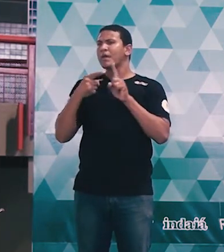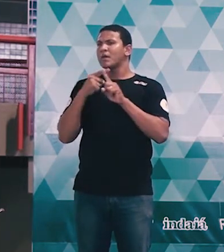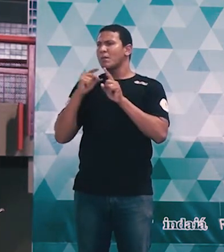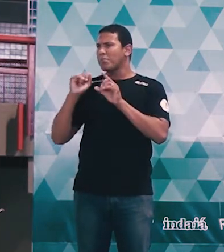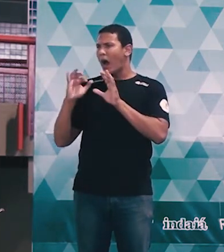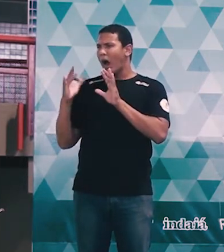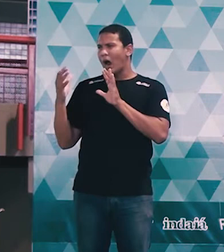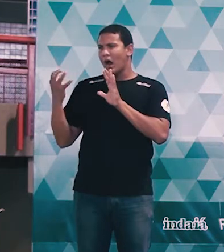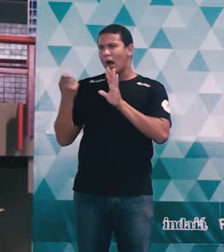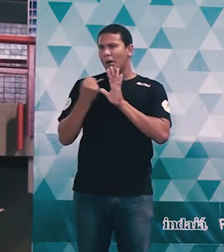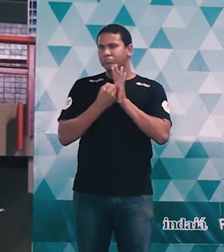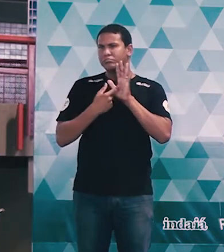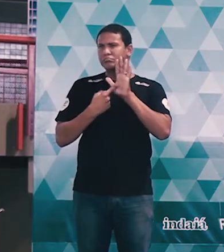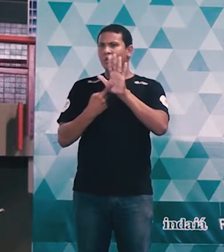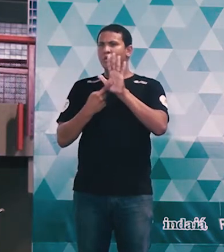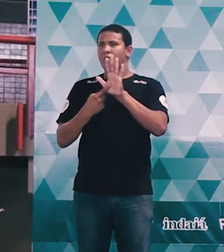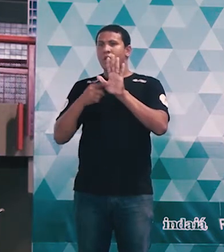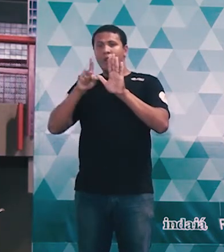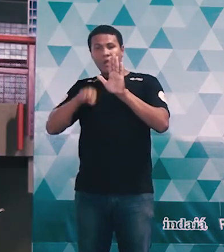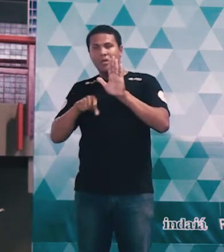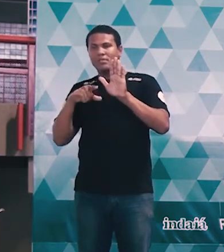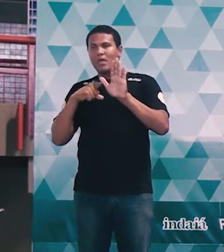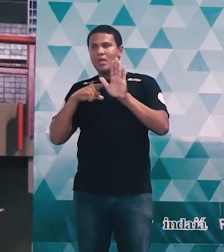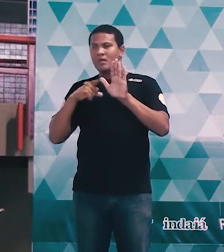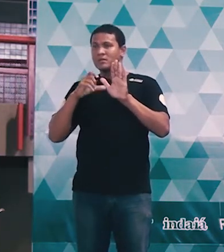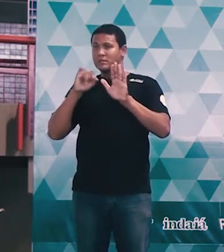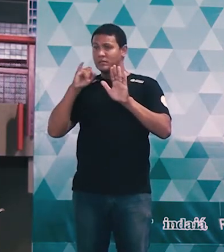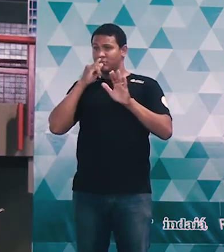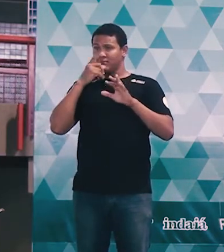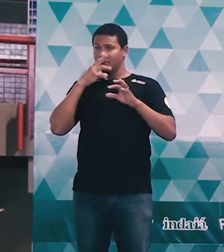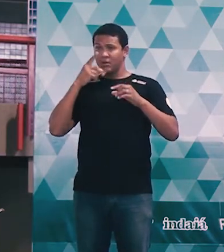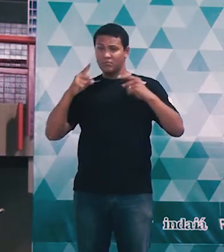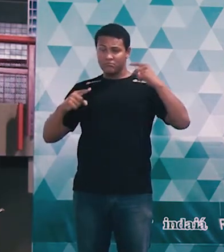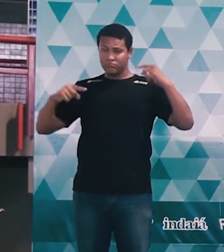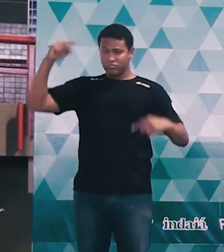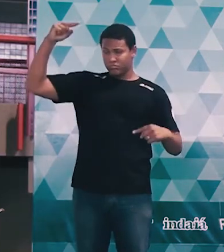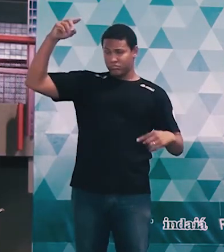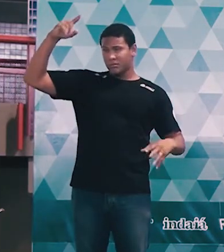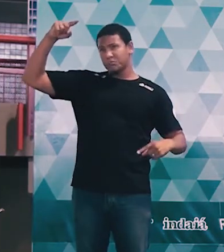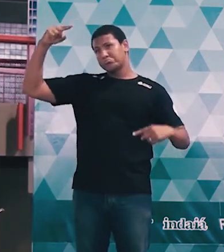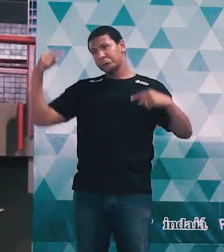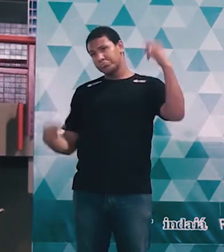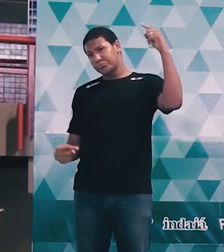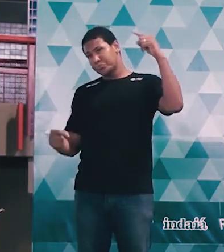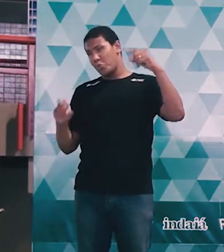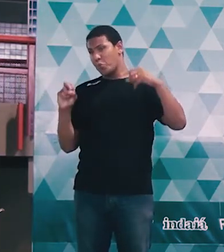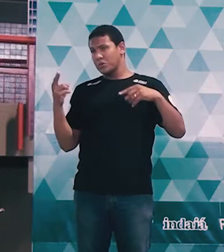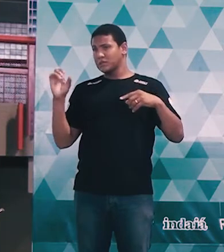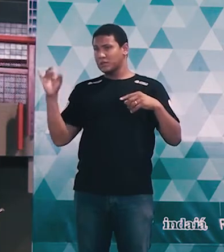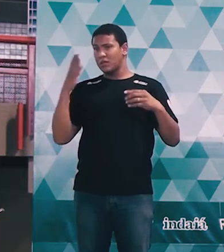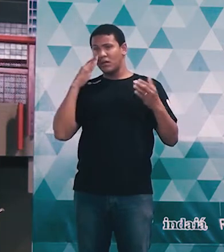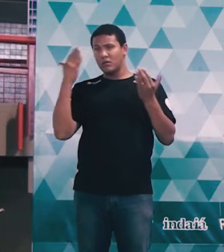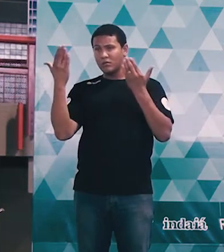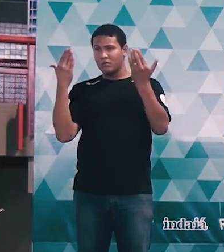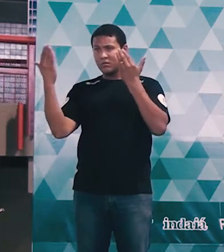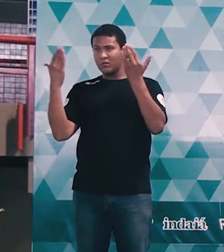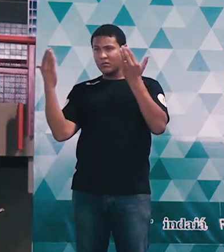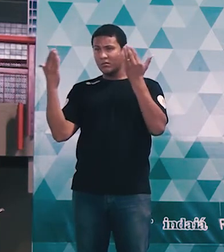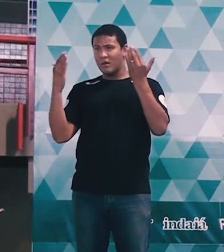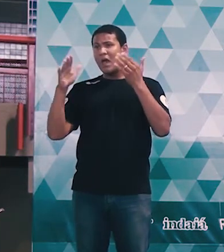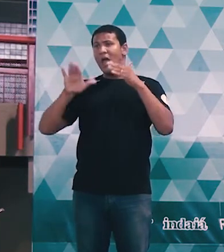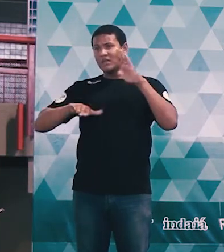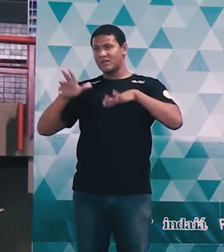você tem valores muito altos ou muito baixos, quando comparado com os outros, essa média às vezes é puxada muito para cima ou muito para